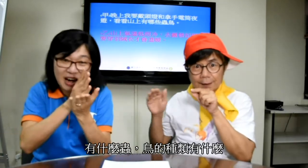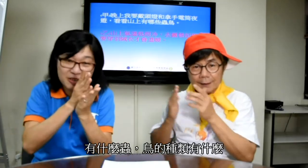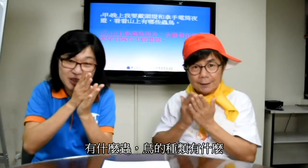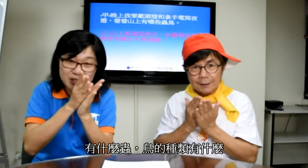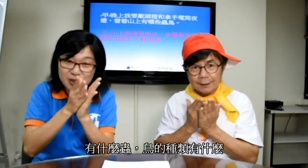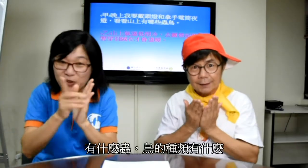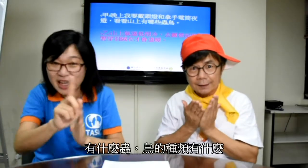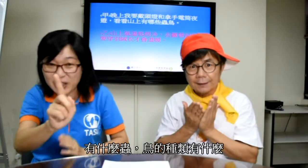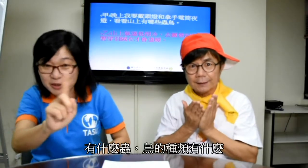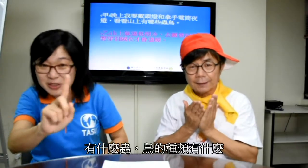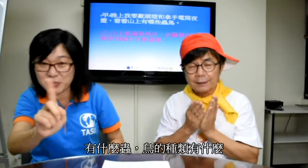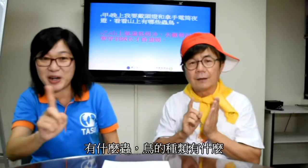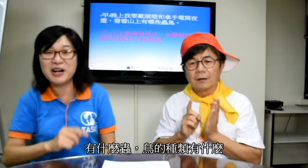的种类有什么。